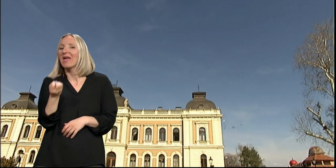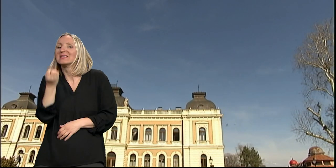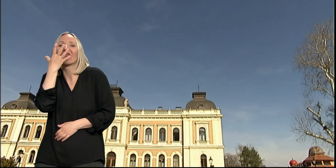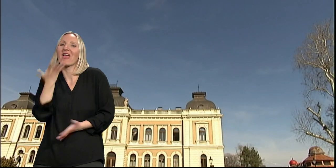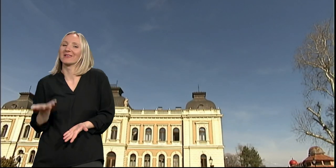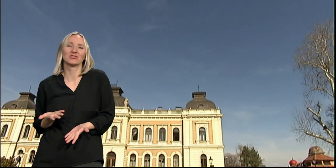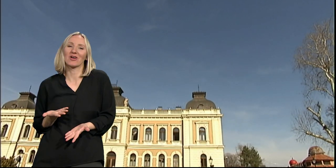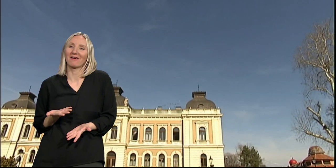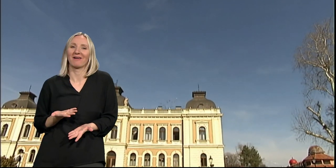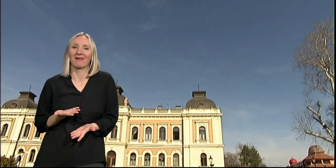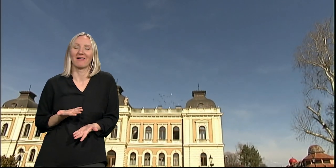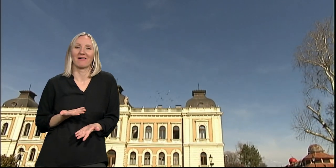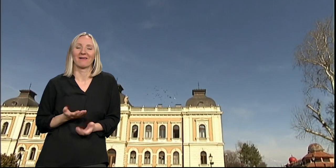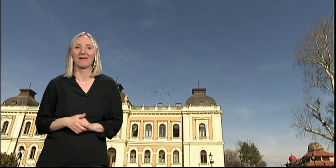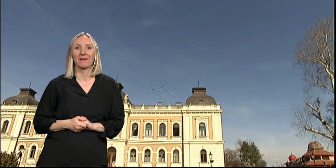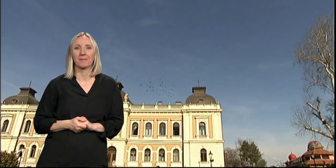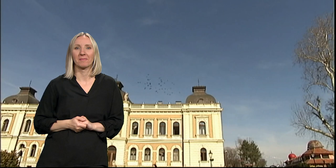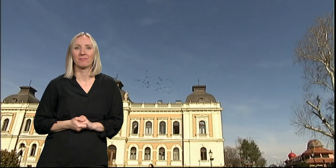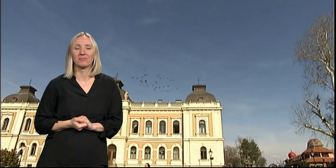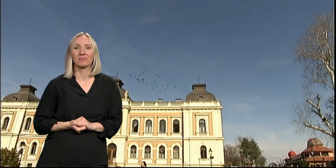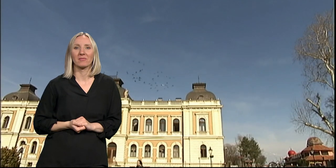Ne znam da li bi